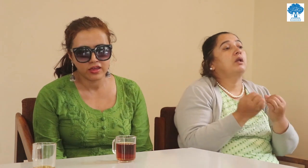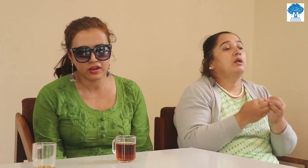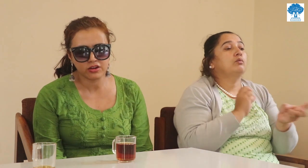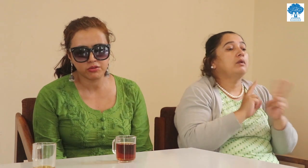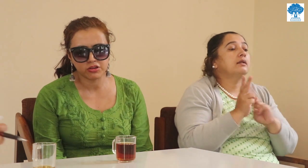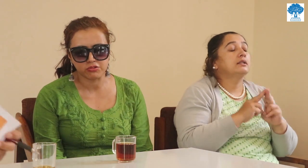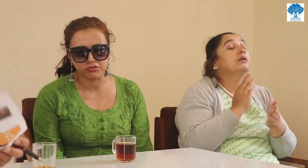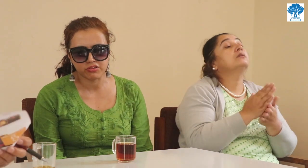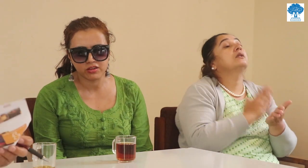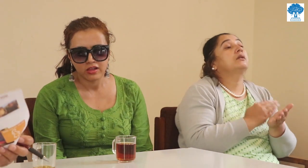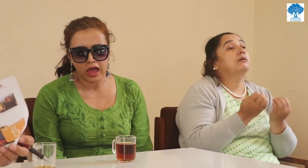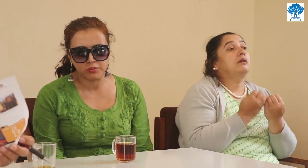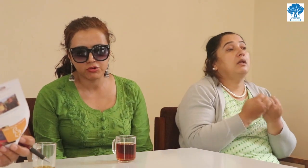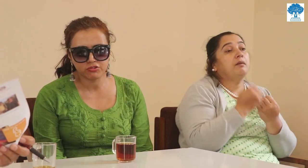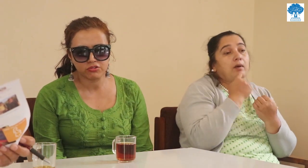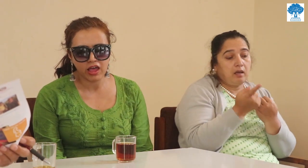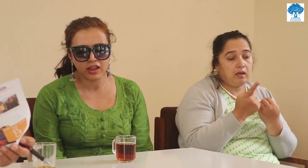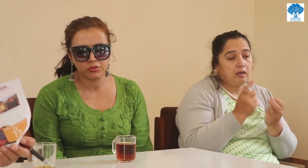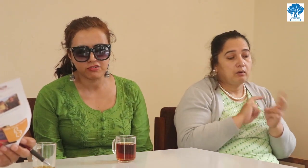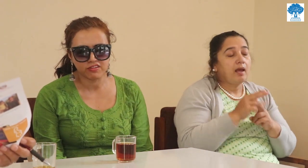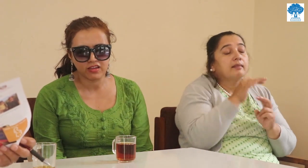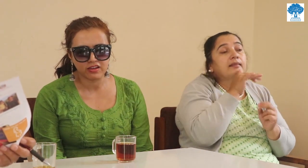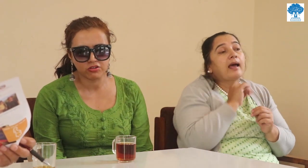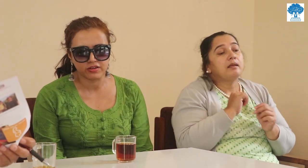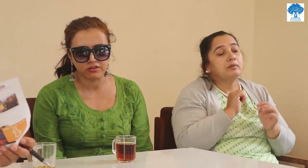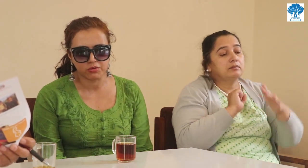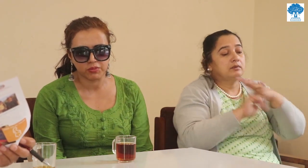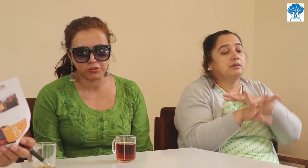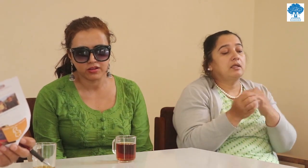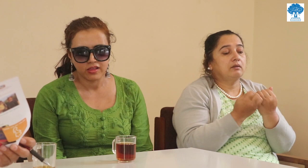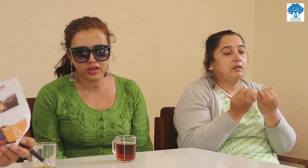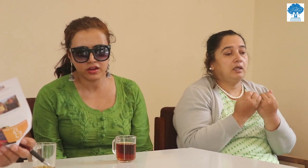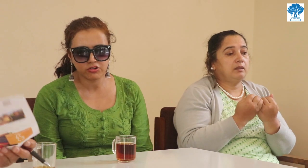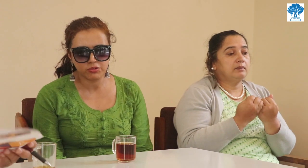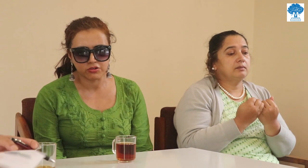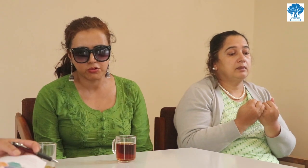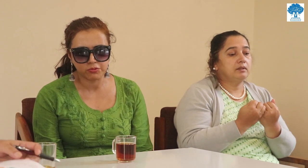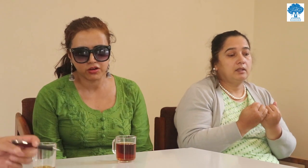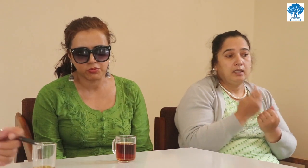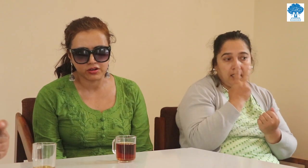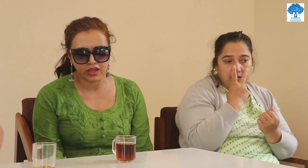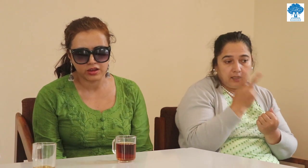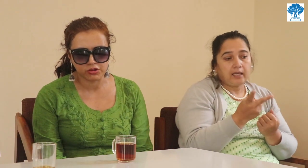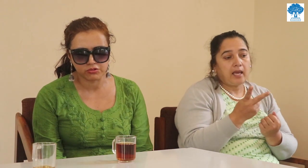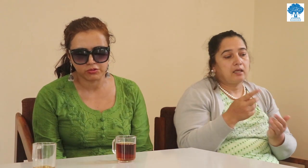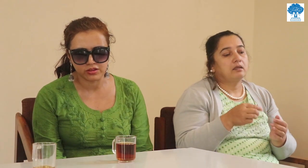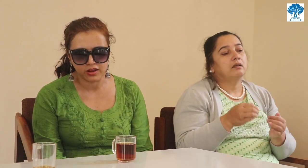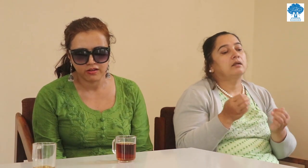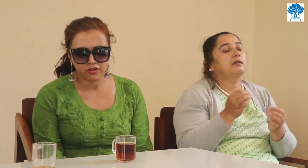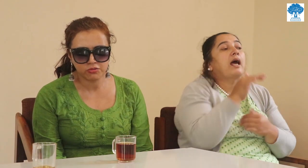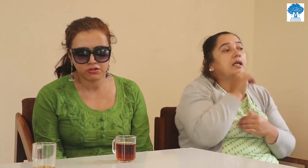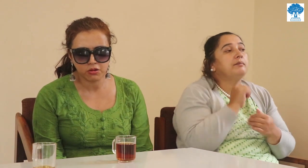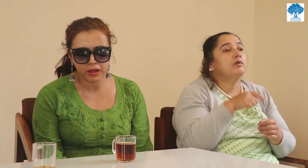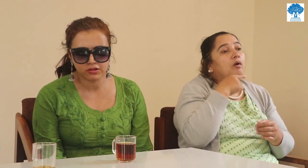जुन एनाटोमीहरू हुन्छ नि हाम्रो जुन तालिमहरू सञ्चालन गर्ने क्रममा पनि एनाटोमीहरूको प्रयोग भएर तालिमहरू